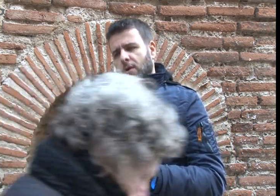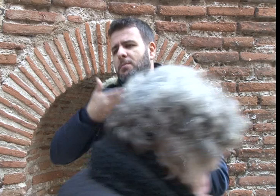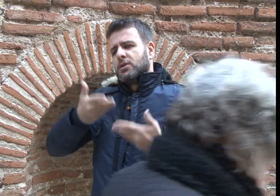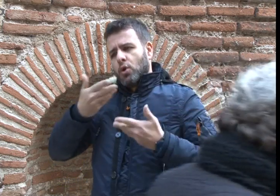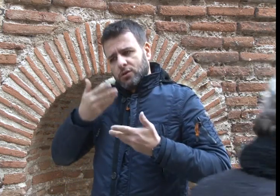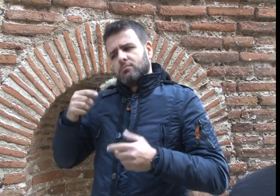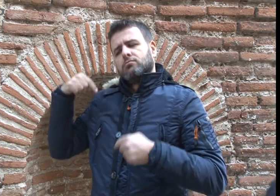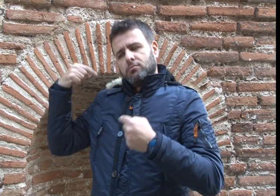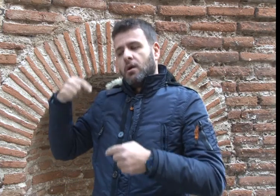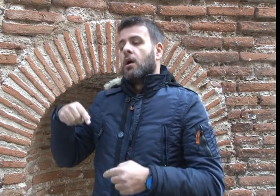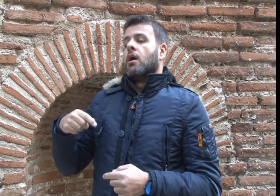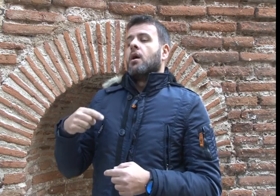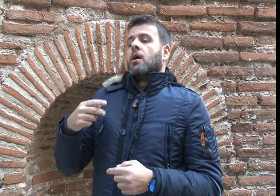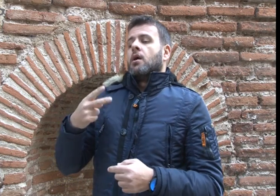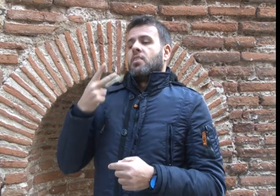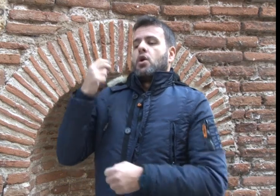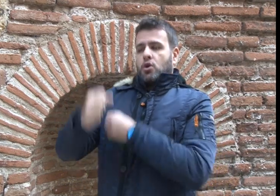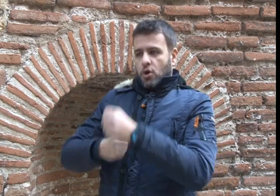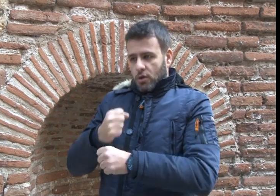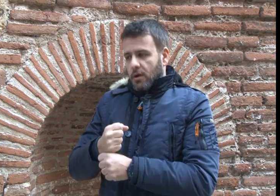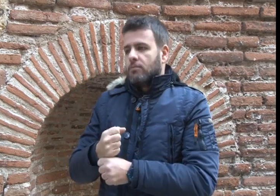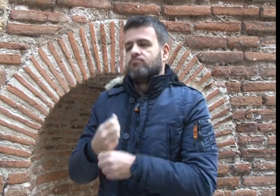Μάρκου του Κοφού.